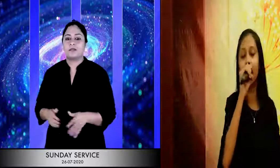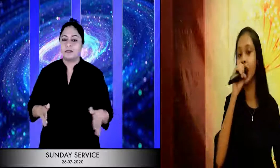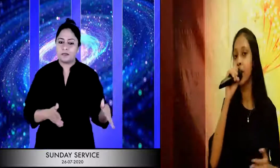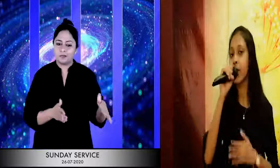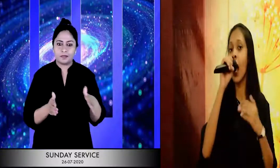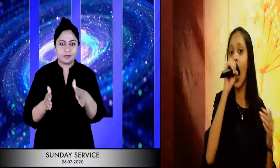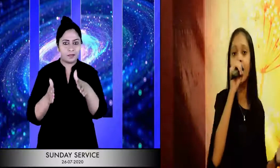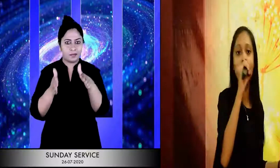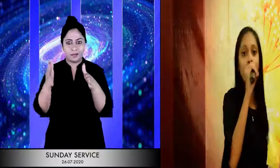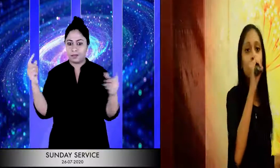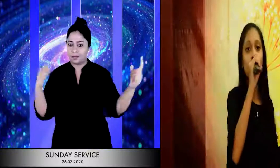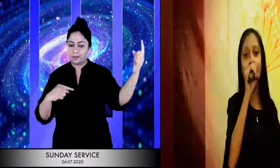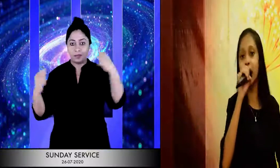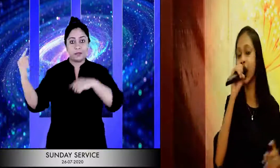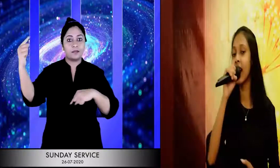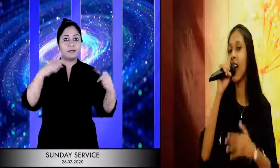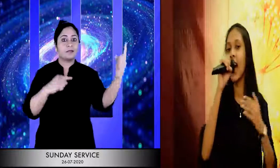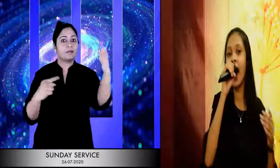যখন আসে অসুবিধা,